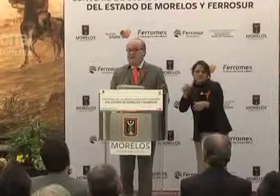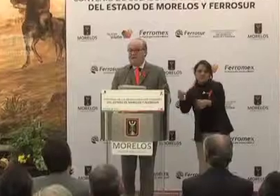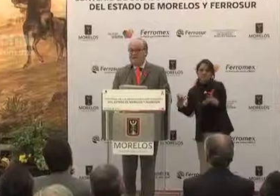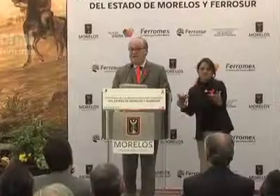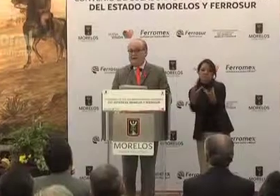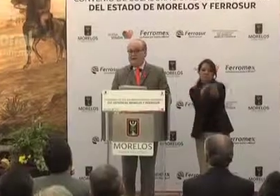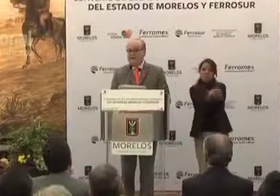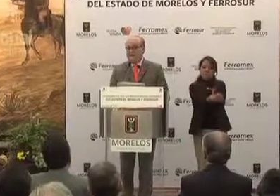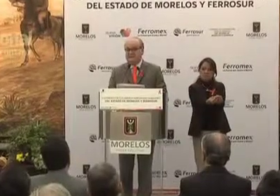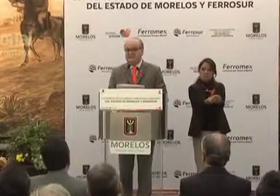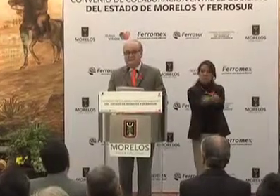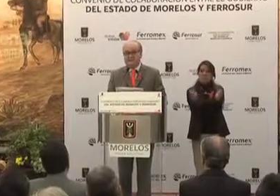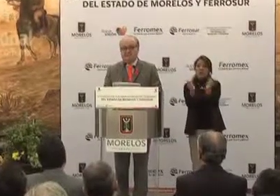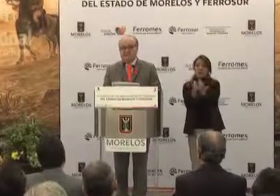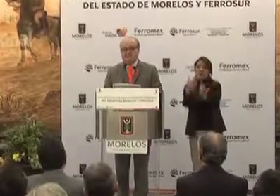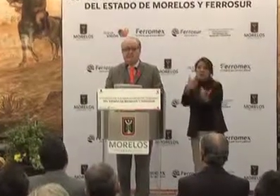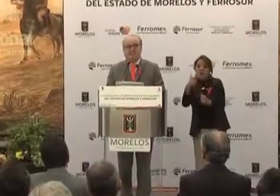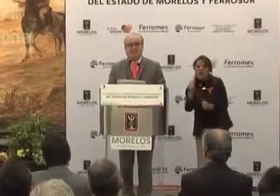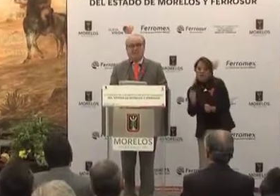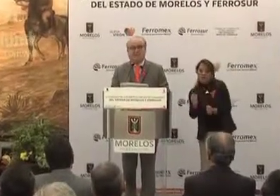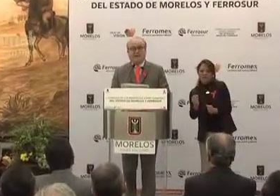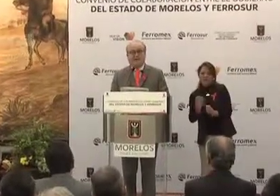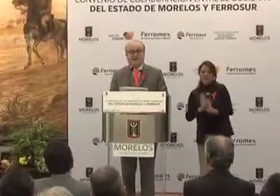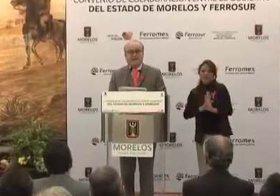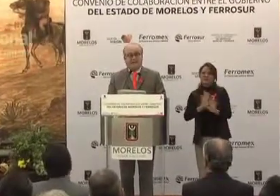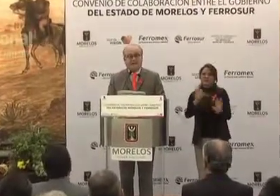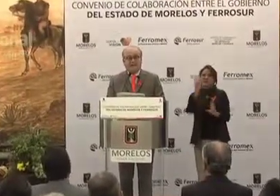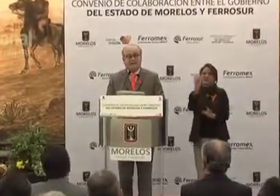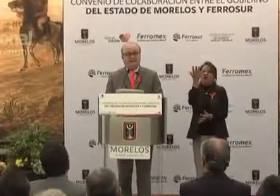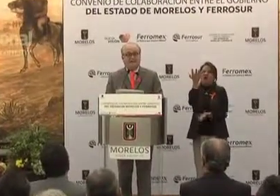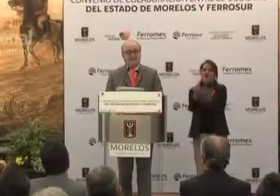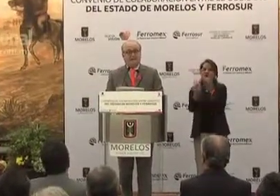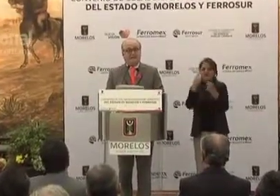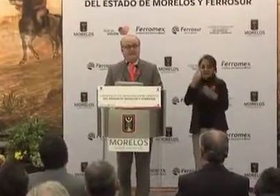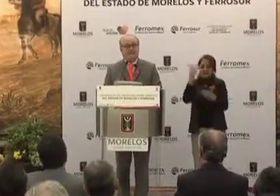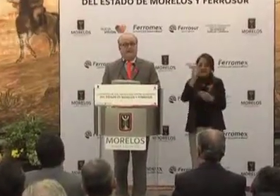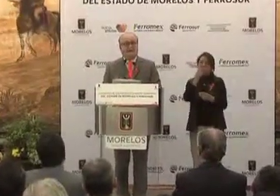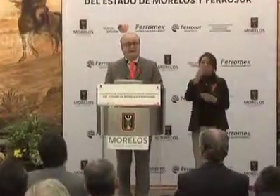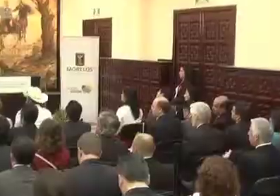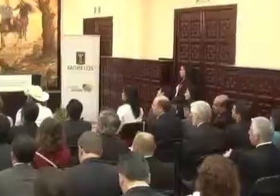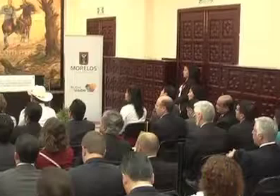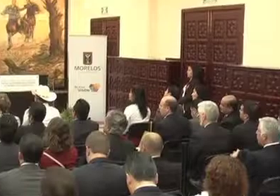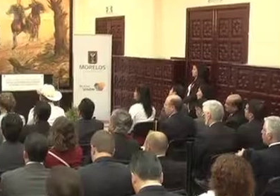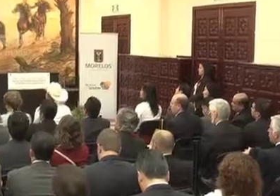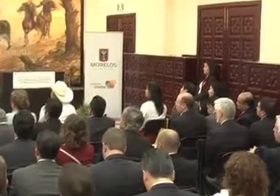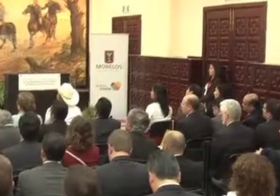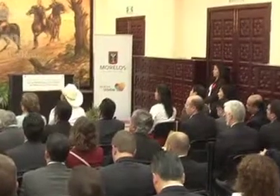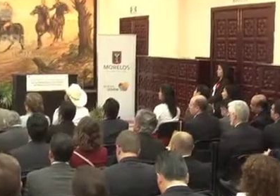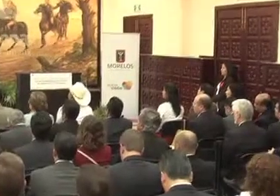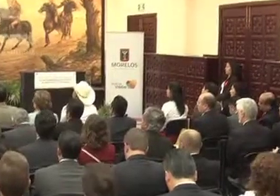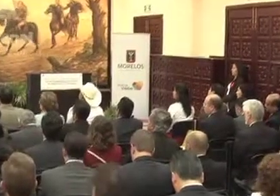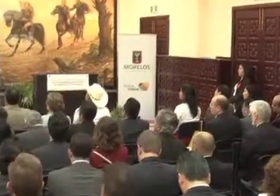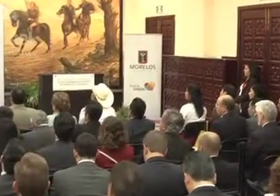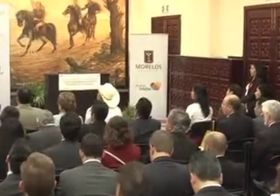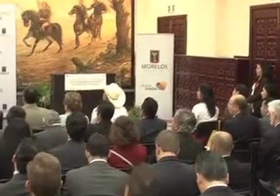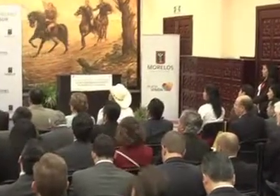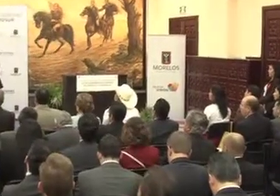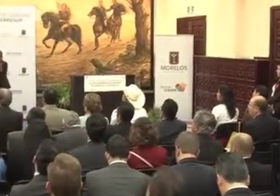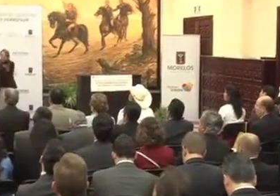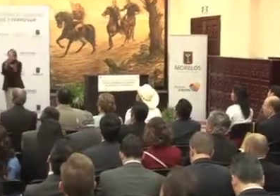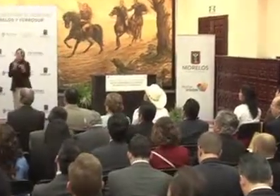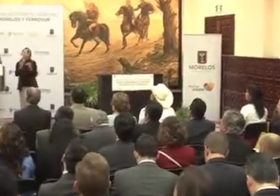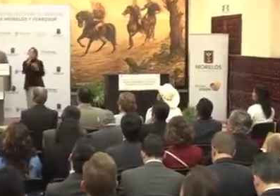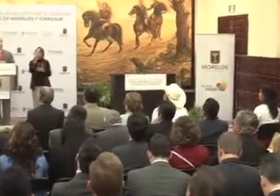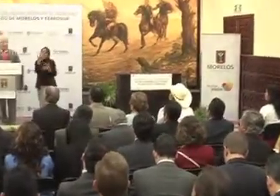El gobernador Graco Ramírez Garrido ordenó el cierre del relleno sanitario del municipio de Yecapistla por considerar que operaba de manera irregular sin cumplir con las